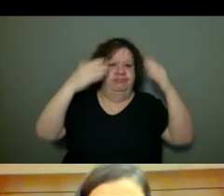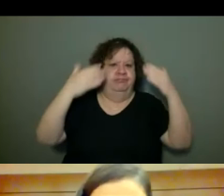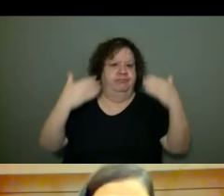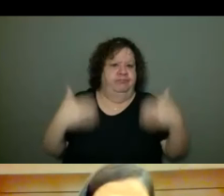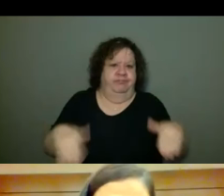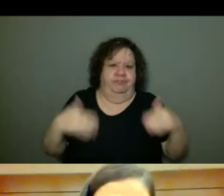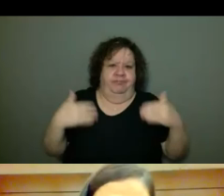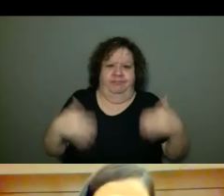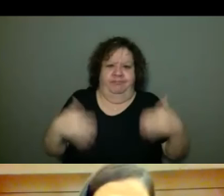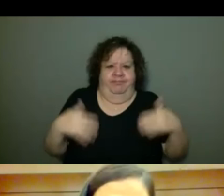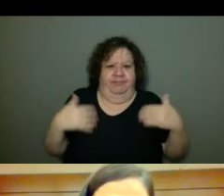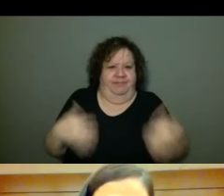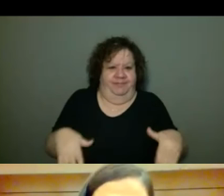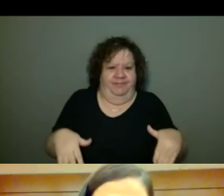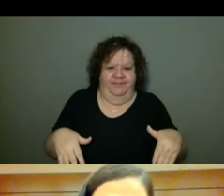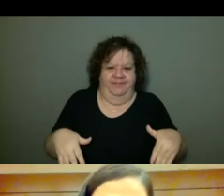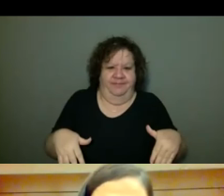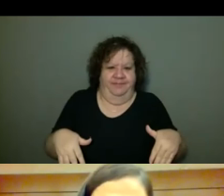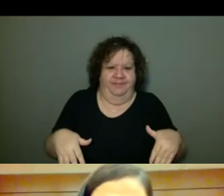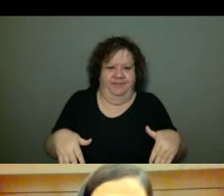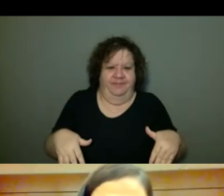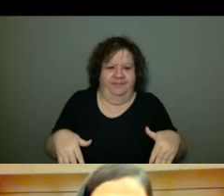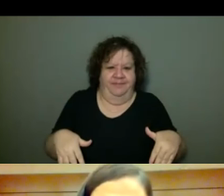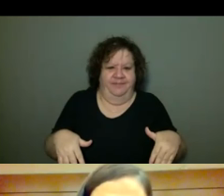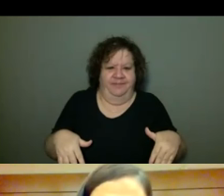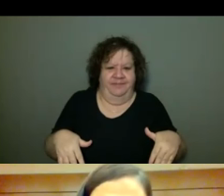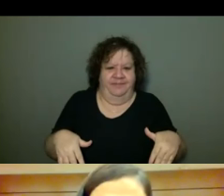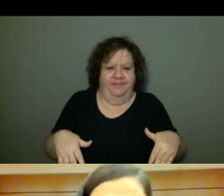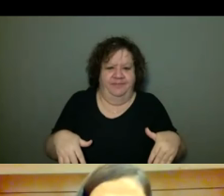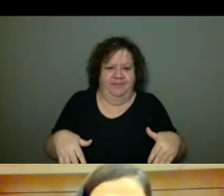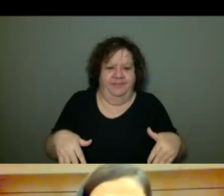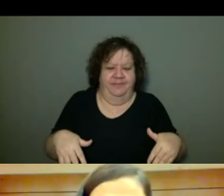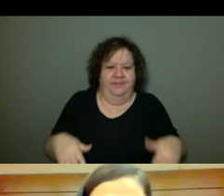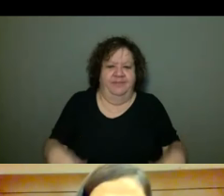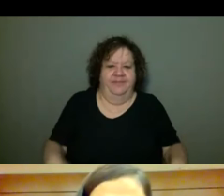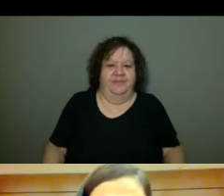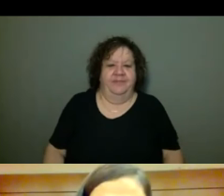lỡ Hãy School